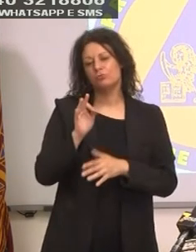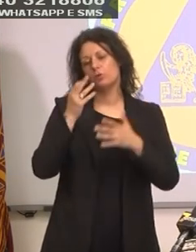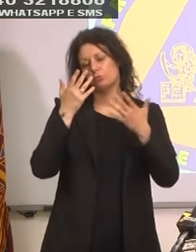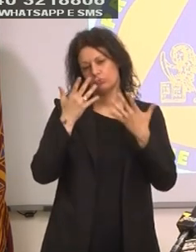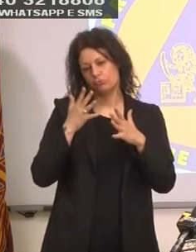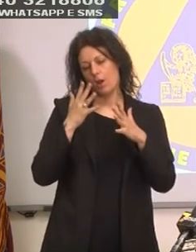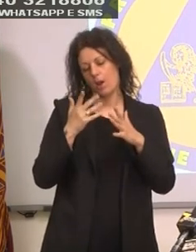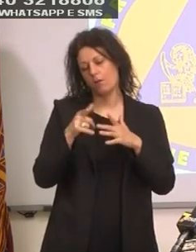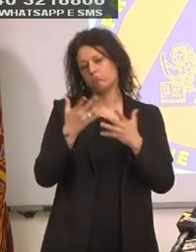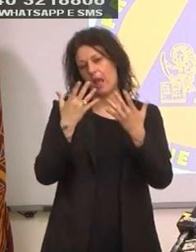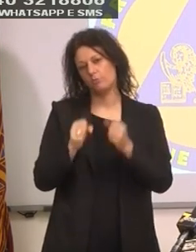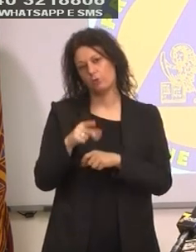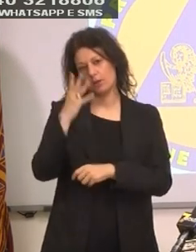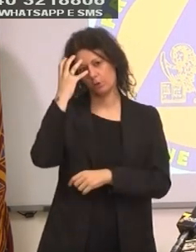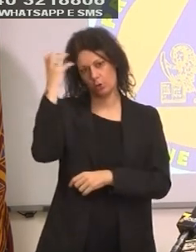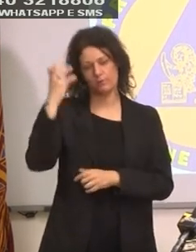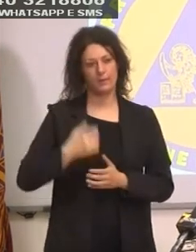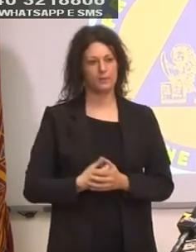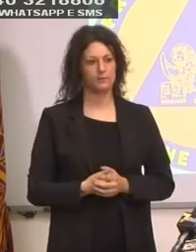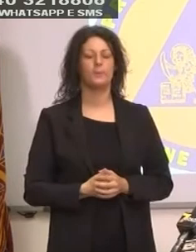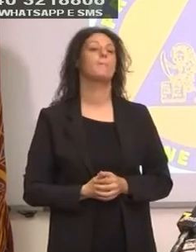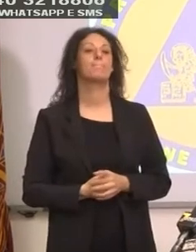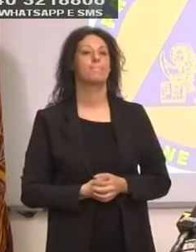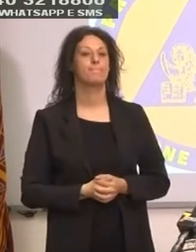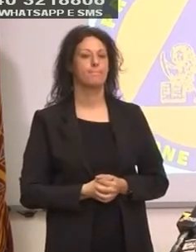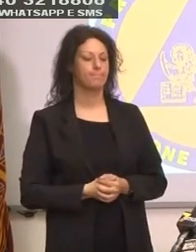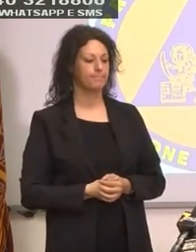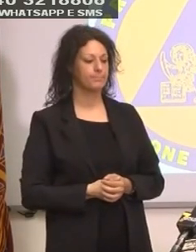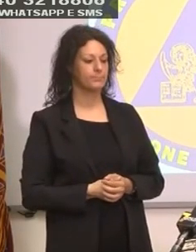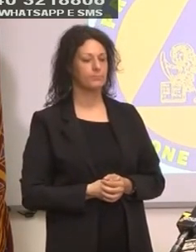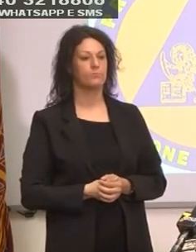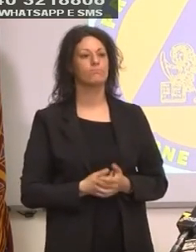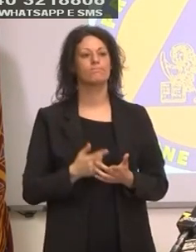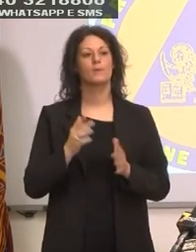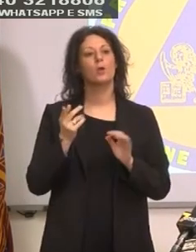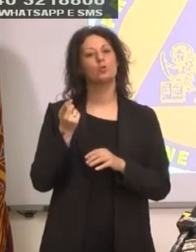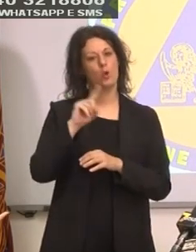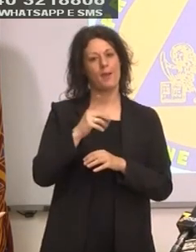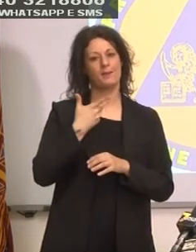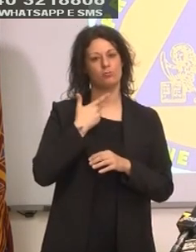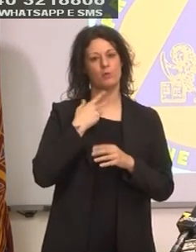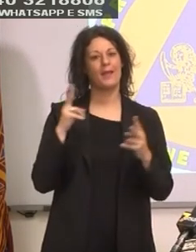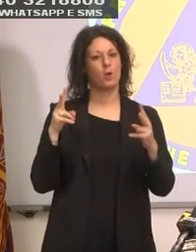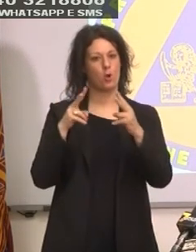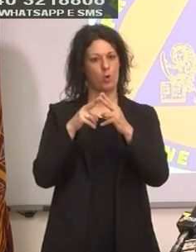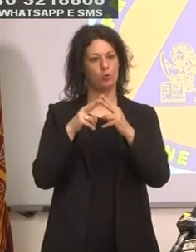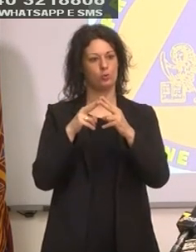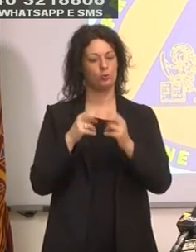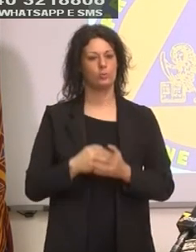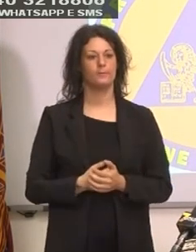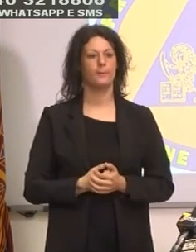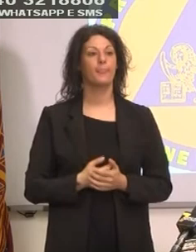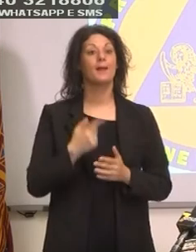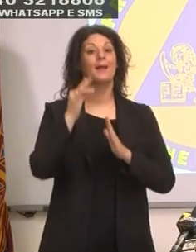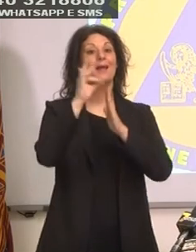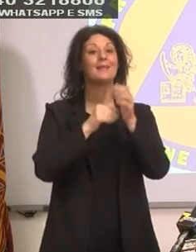della mascherina sì, no, è ancora oggetto di trattativa? Sì, loro hanno l'incontro anche domani, ma insomma, considerate che